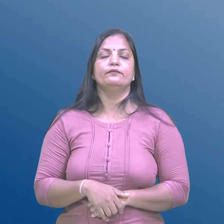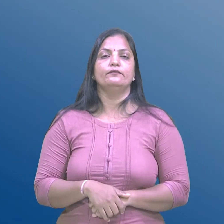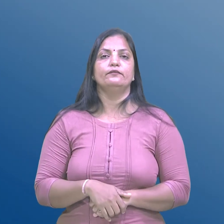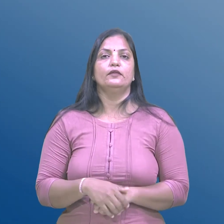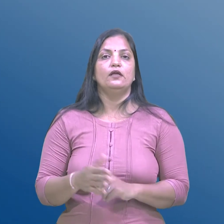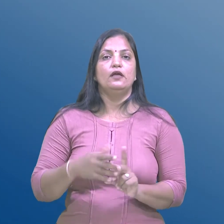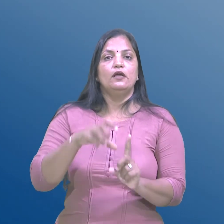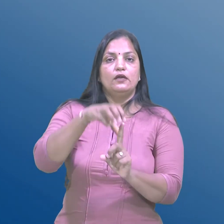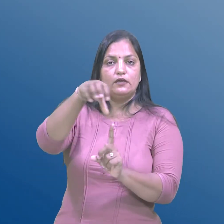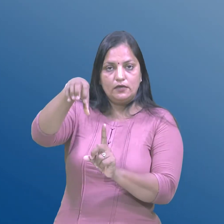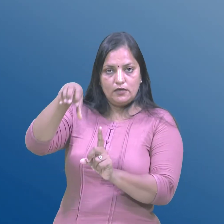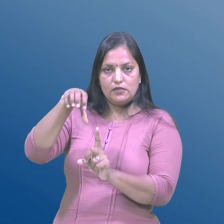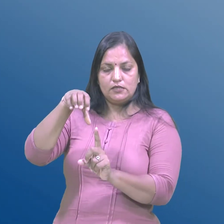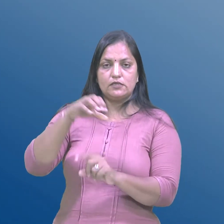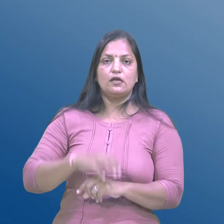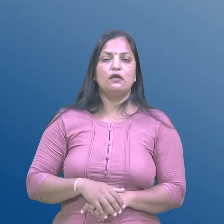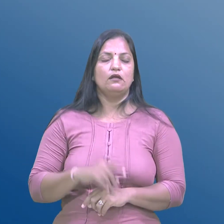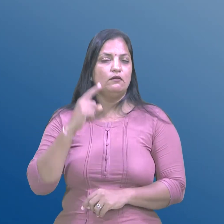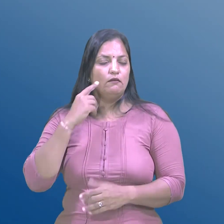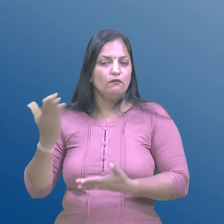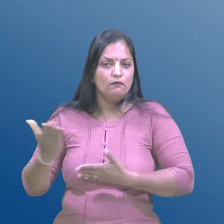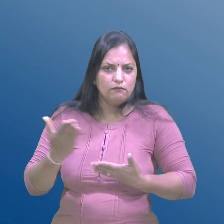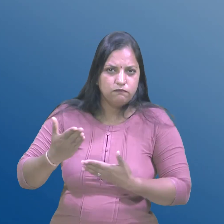જિલ્લા આપત્તિ વ્યવસ્થાપન પ્રાધિકરણ